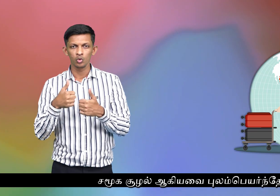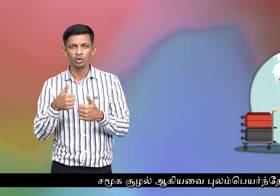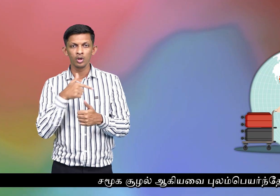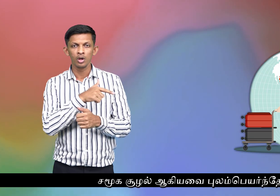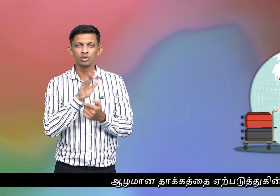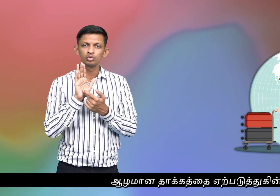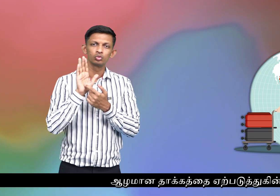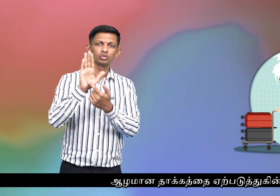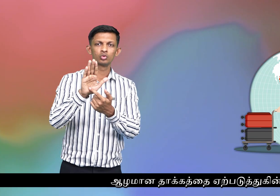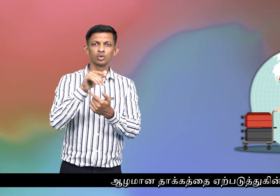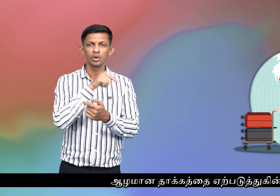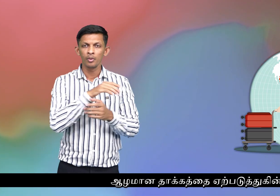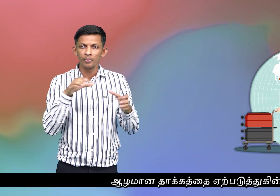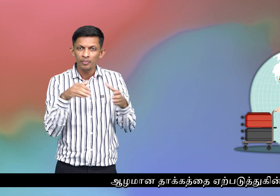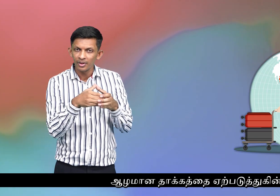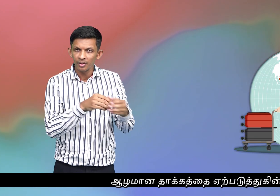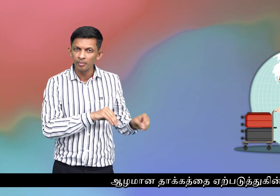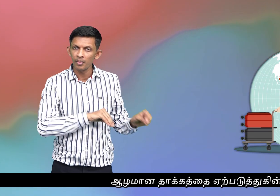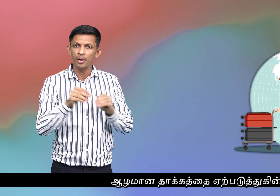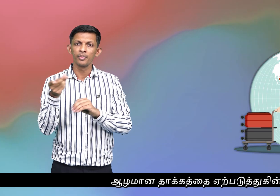மீது ஆழமான தாக்கத்தை ஏற்படுத்துகின்றன.